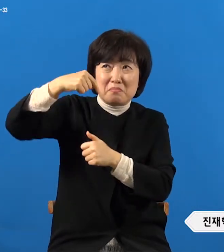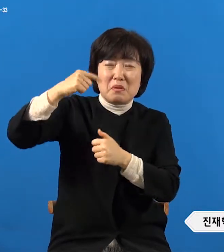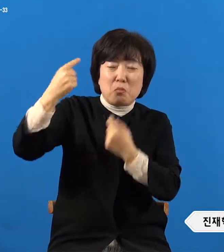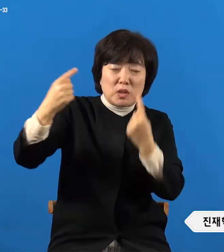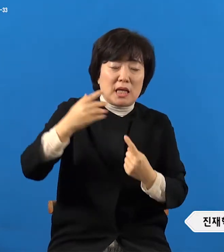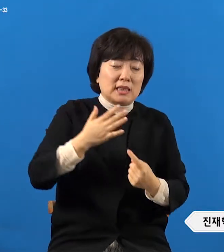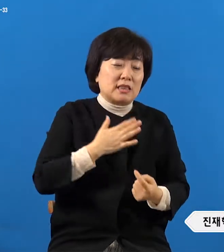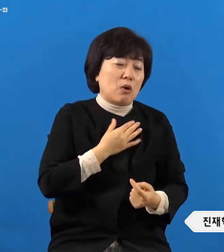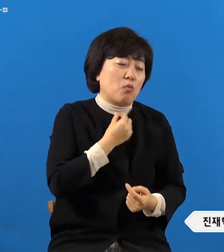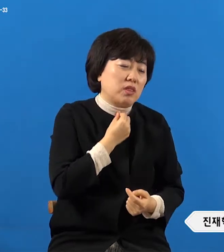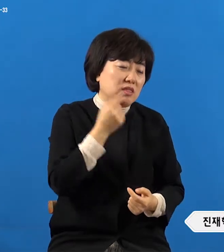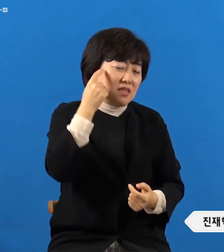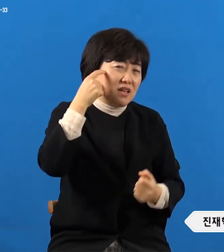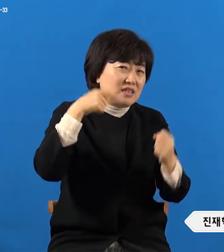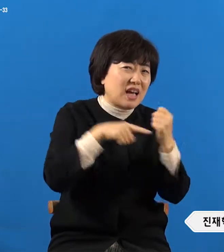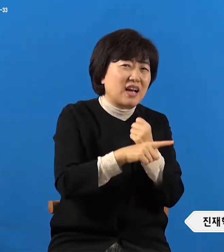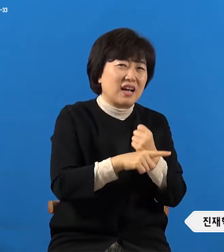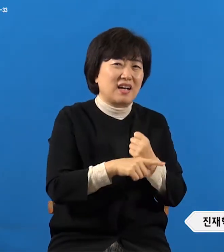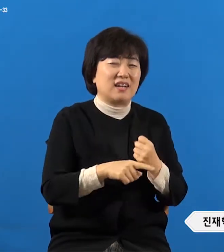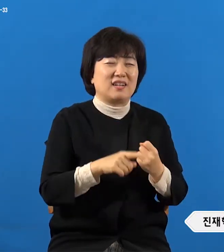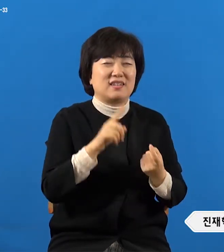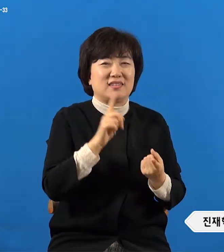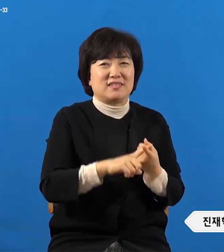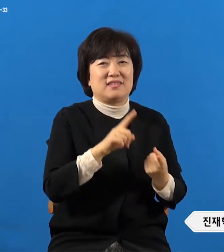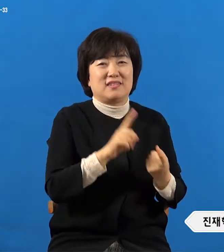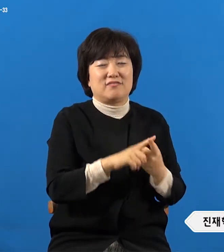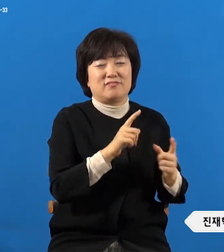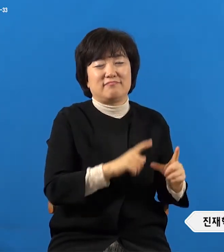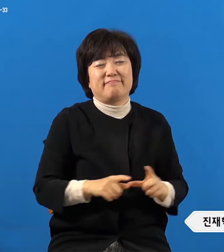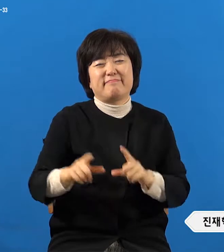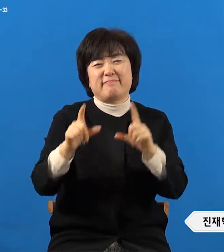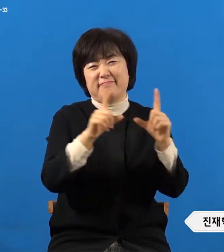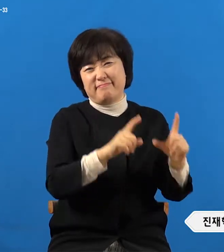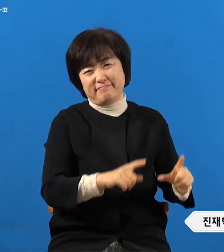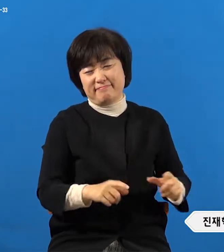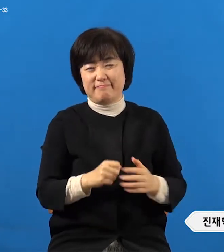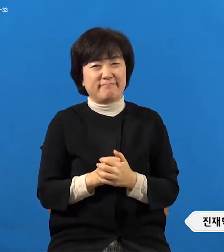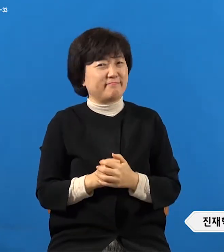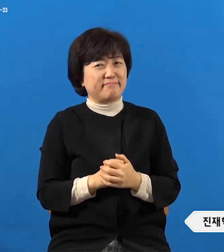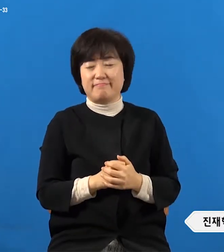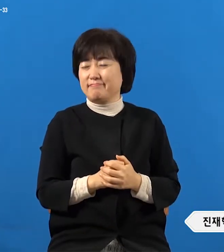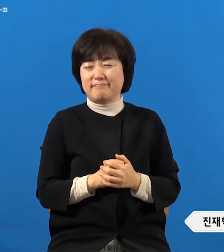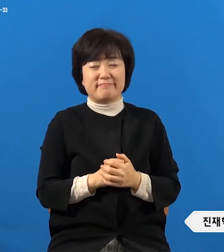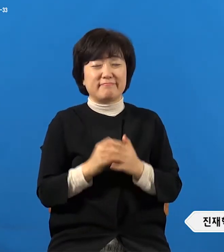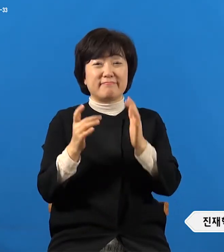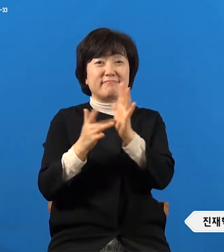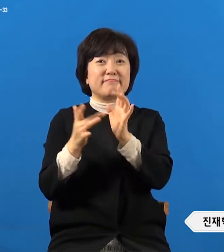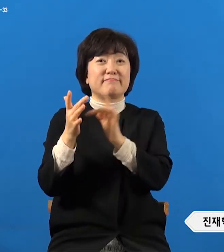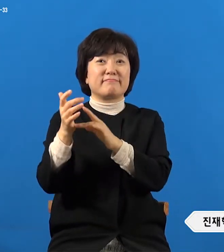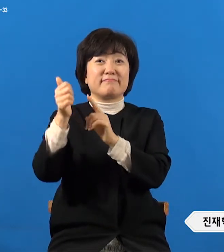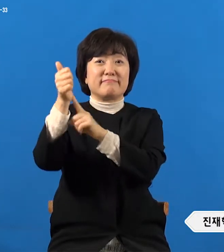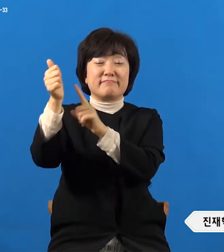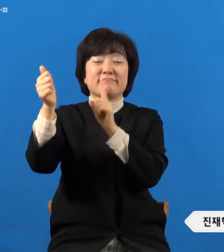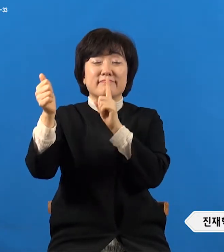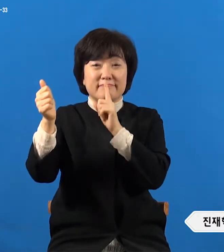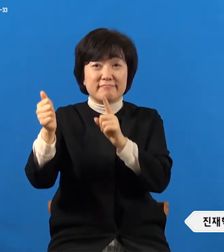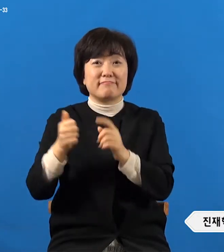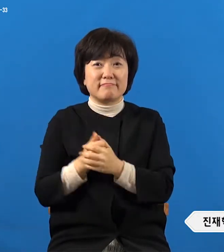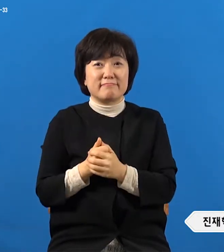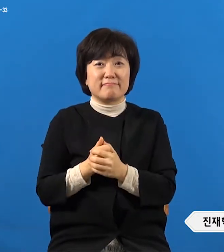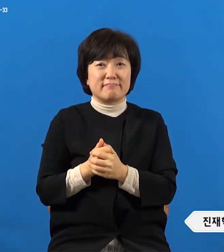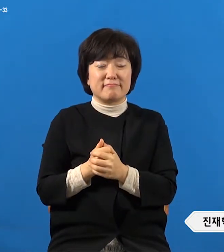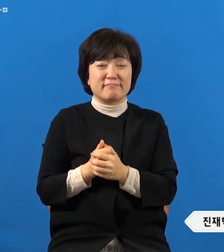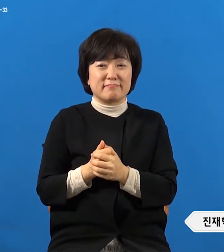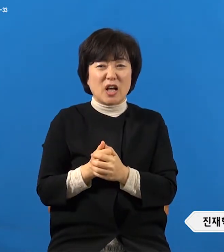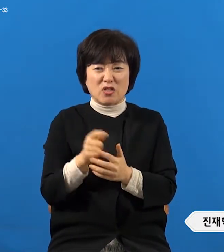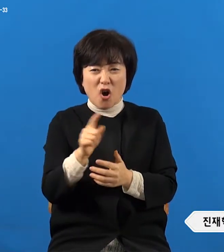십자가를 지고 주님을 쫓는 제자의 삶, 주님은 화려하게 말씀하지도 않으셨습니다. 영적으로 더